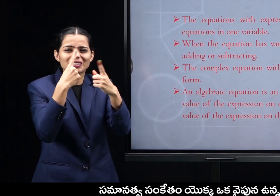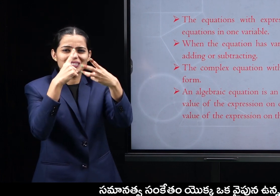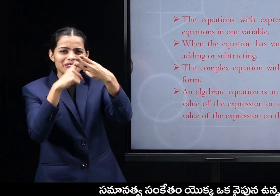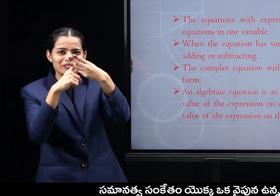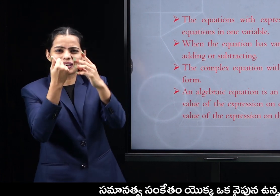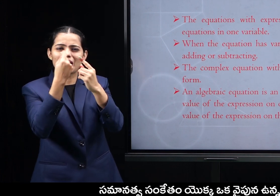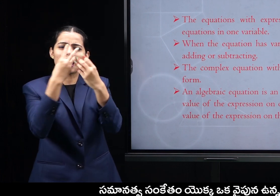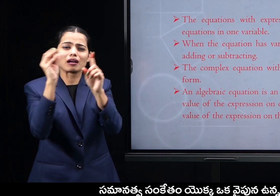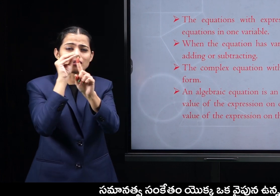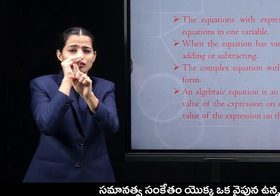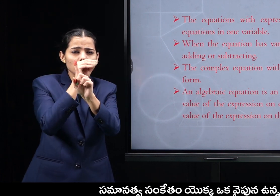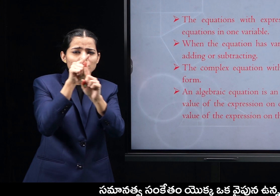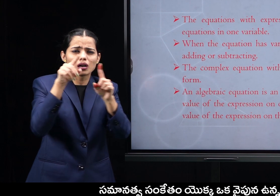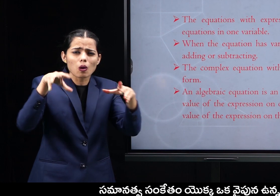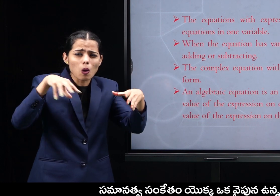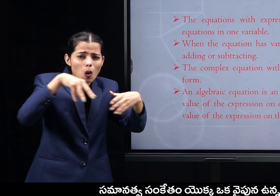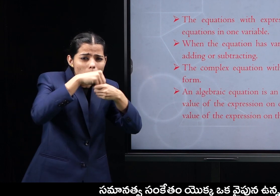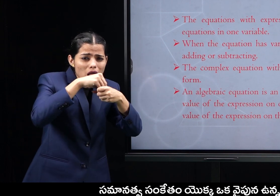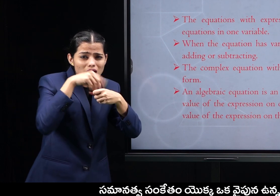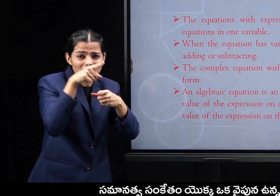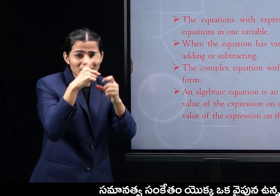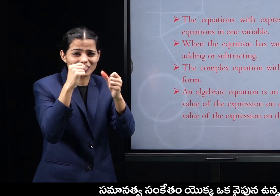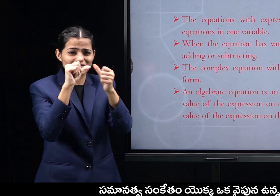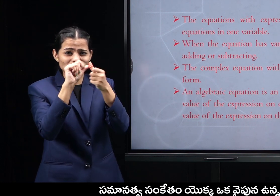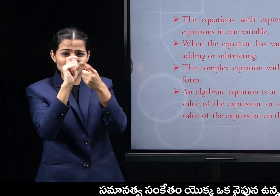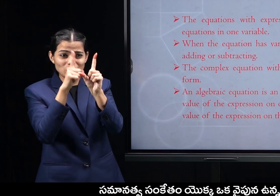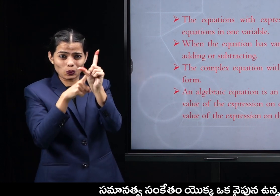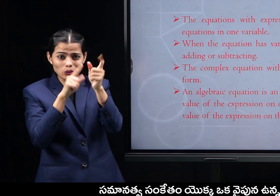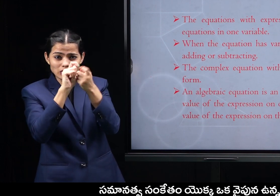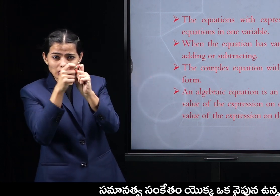సమానత్వం సంకేతం యొక్క ఒకవైపున ఉన్న వ్యక్తీకరణ యొక్క విలువ